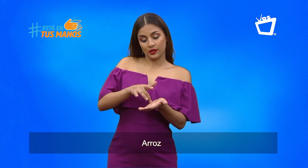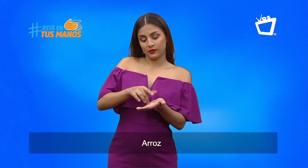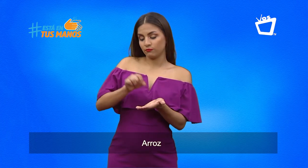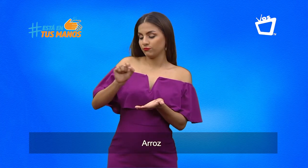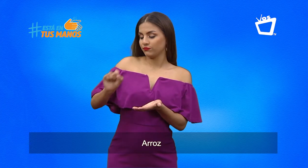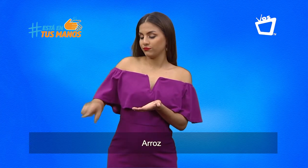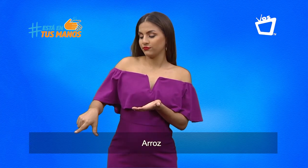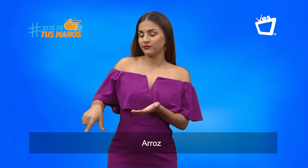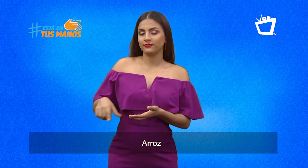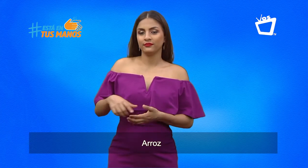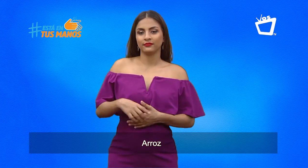arroz